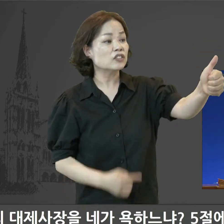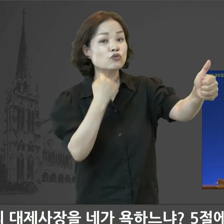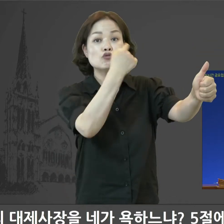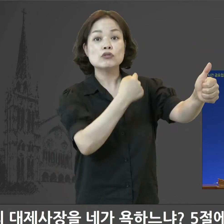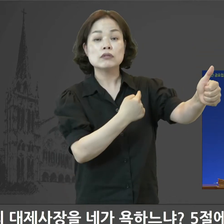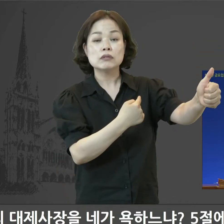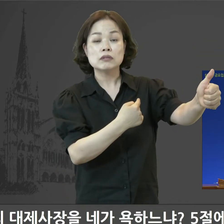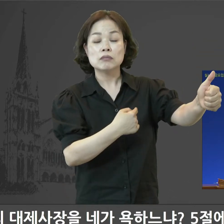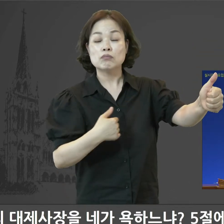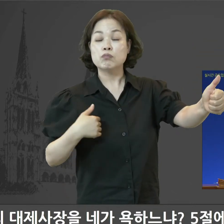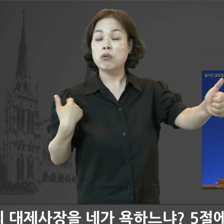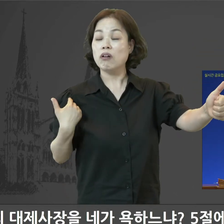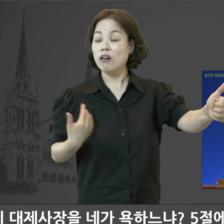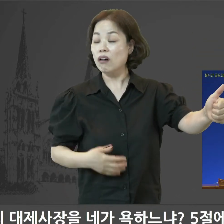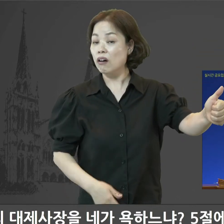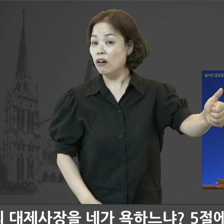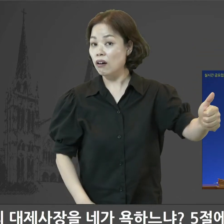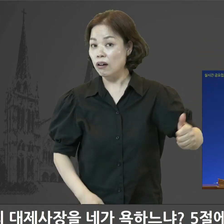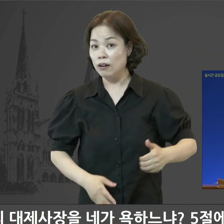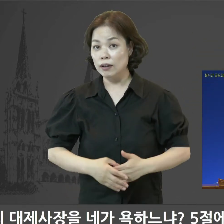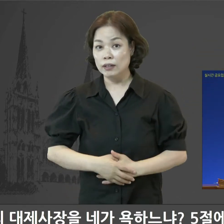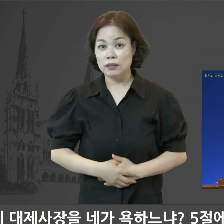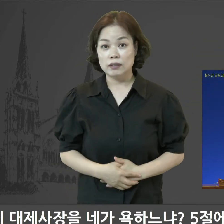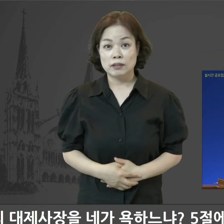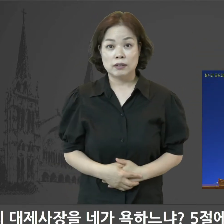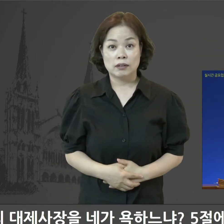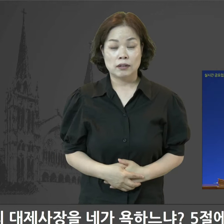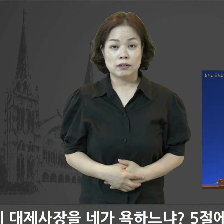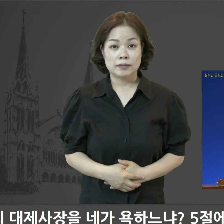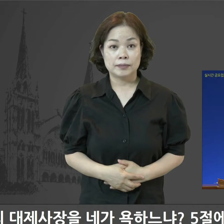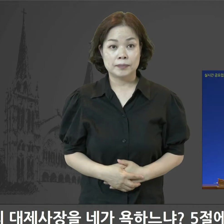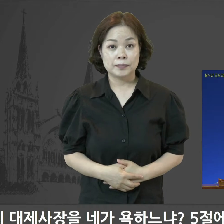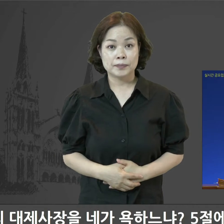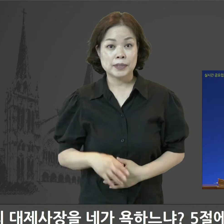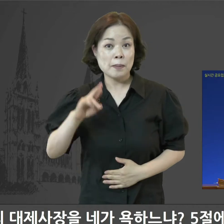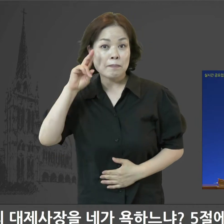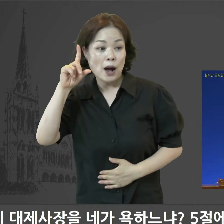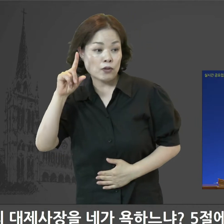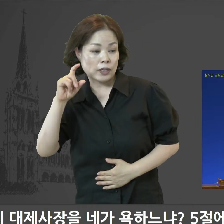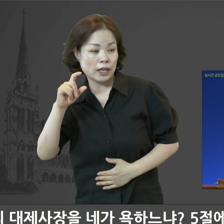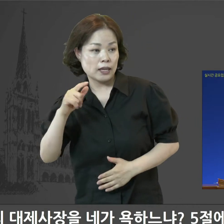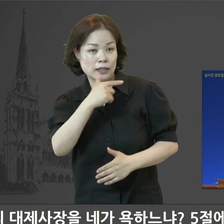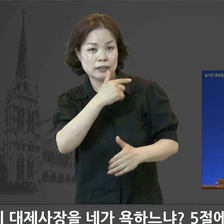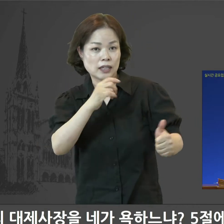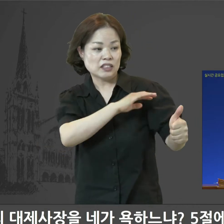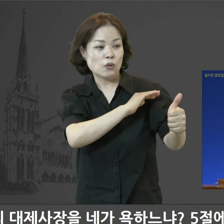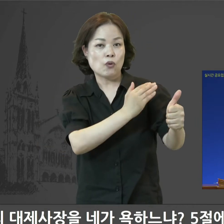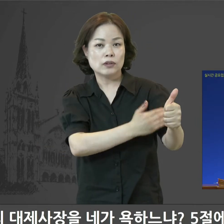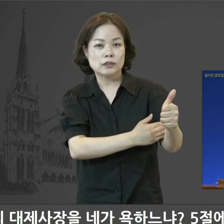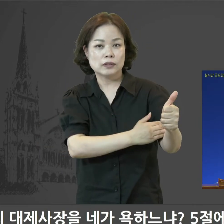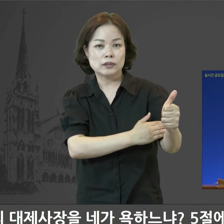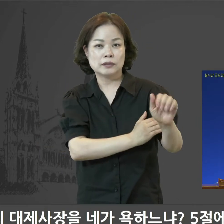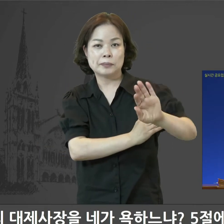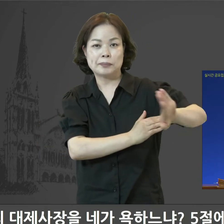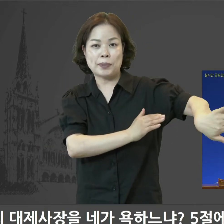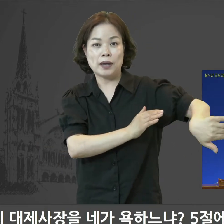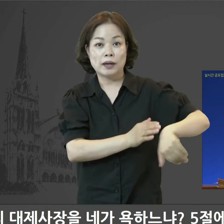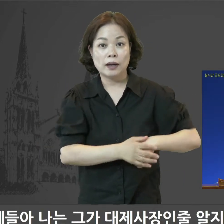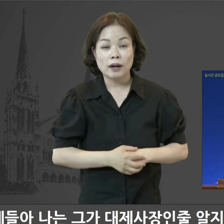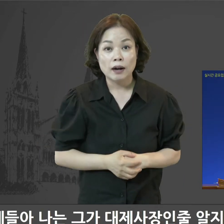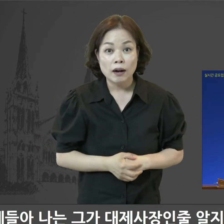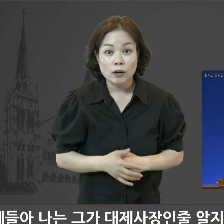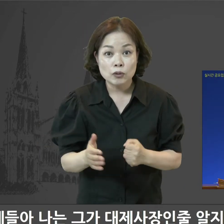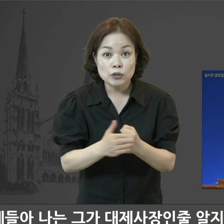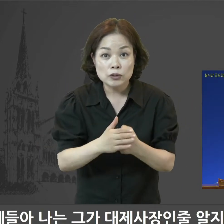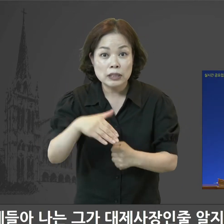줄 알지 못하였노라 하면서 이 대제사장의 권위를 부인한 것이고요. 그러고